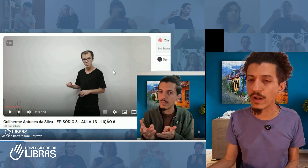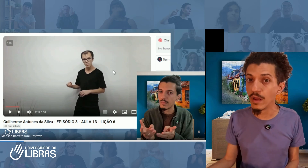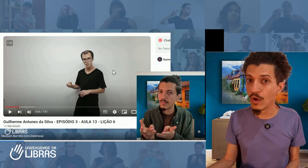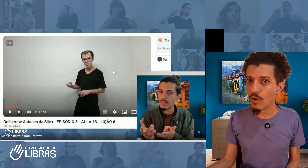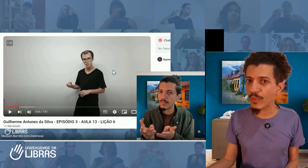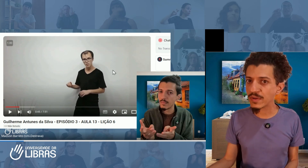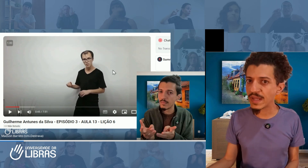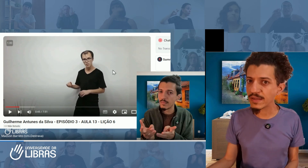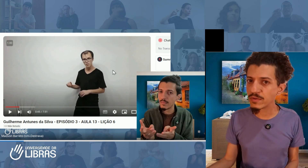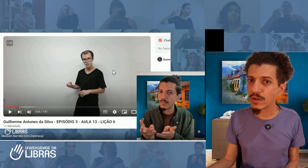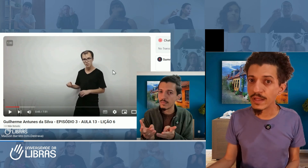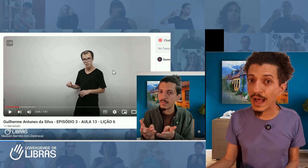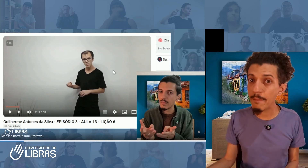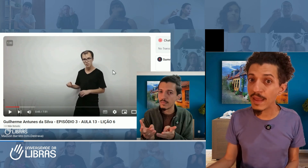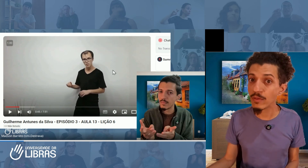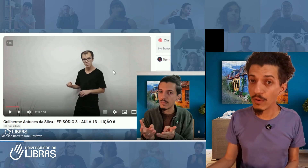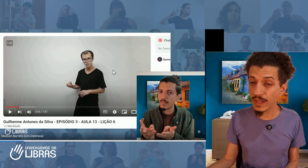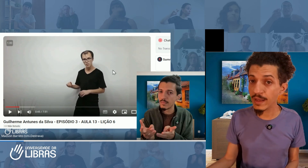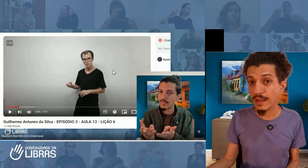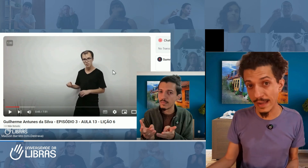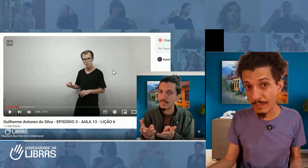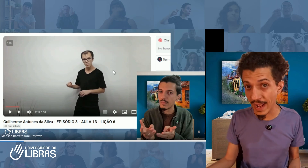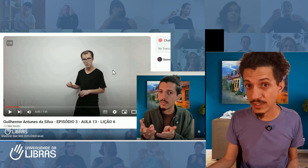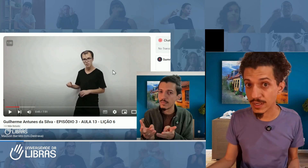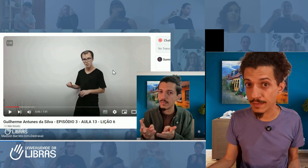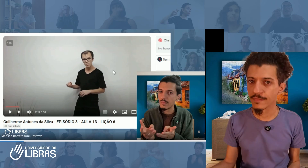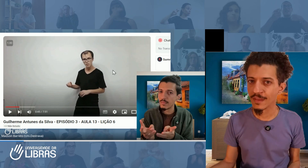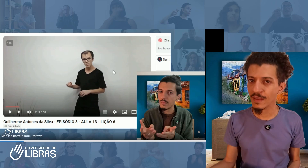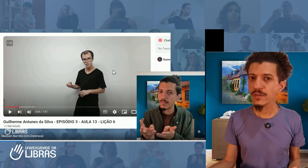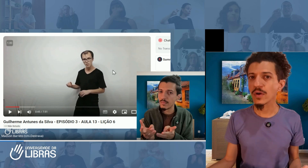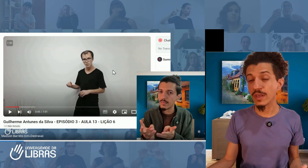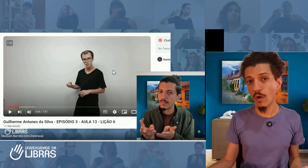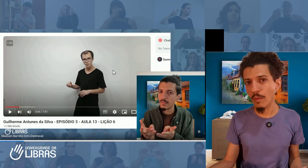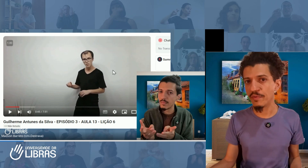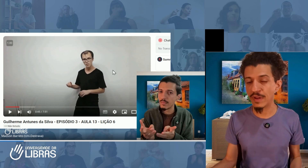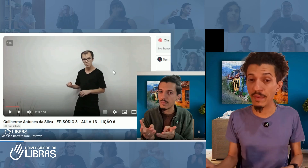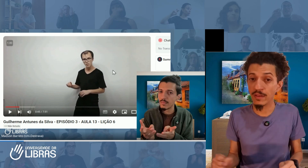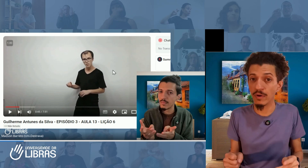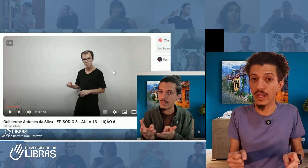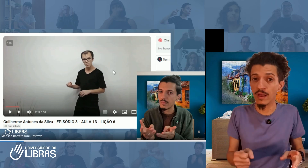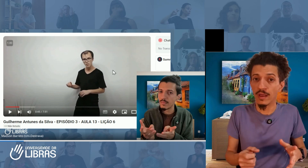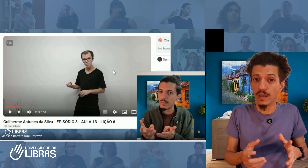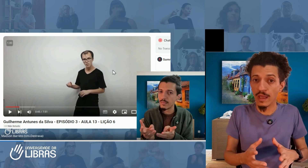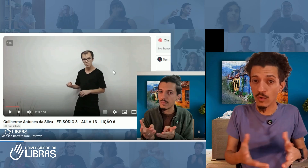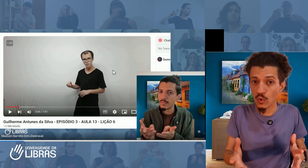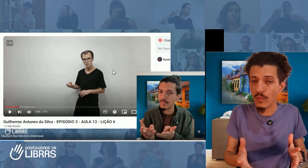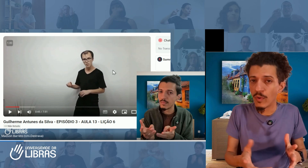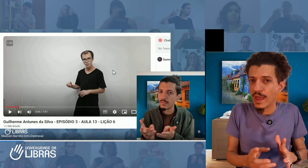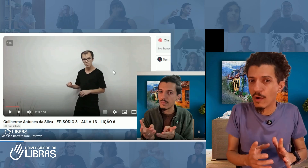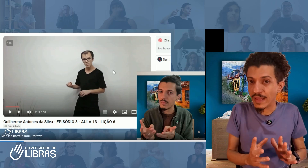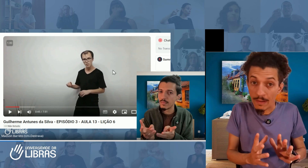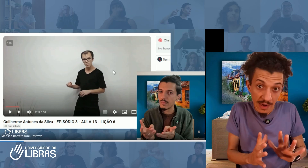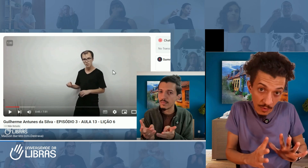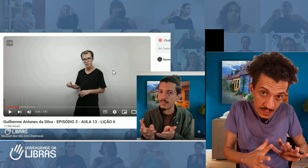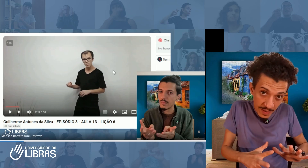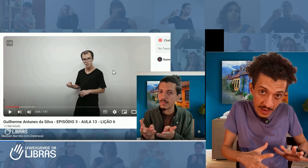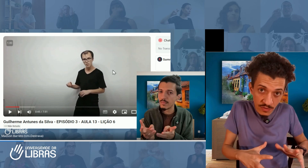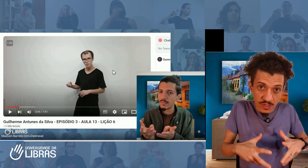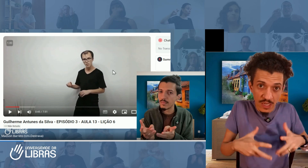um processo da mentoria na prática. Só que, óbvio, na mentoria em grupo, eu trabalho não apenas os aspectos de